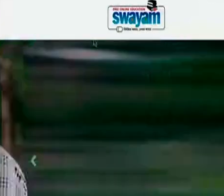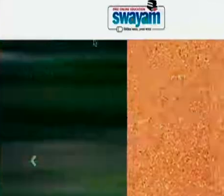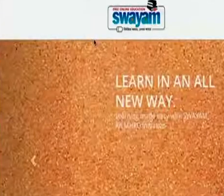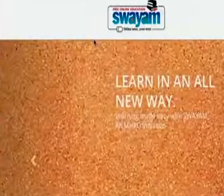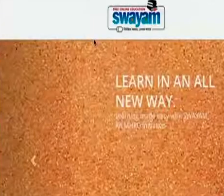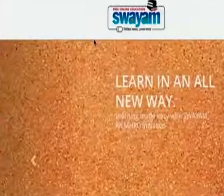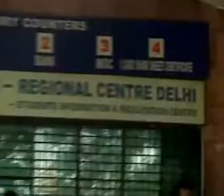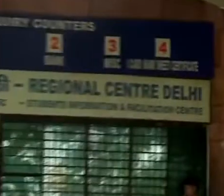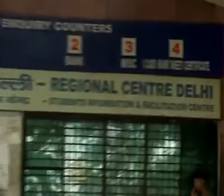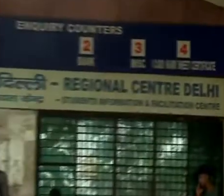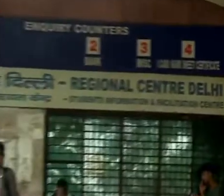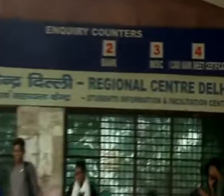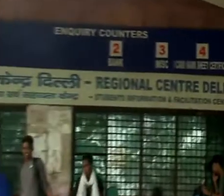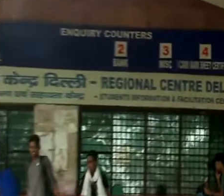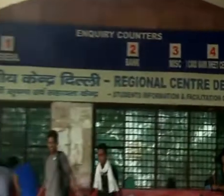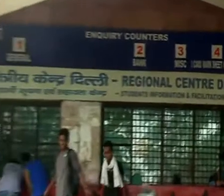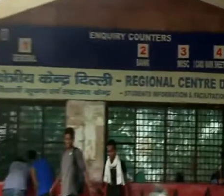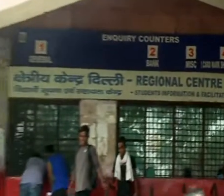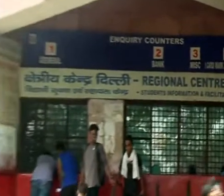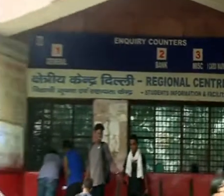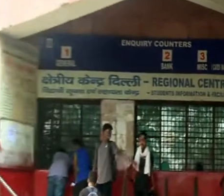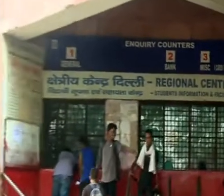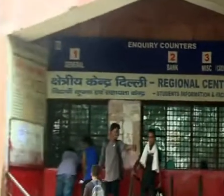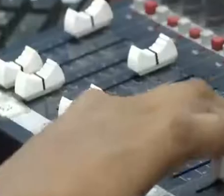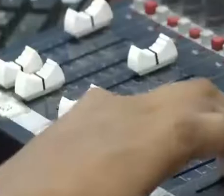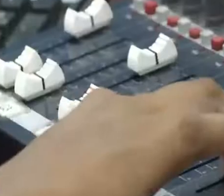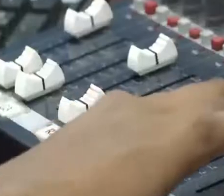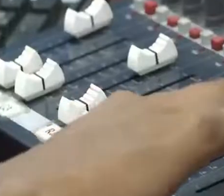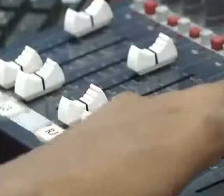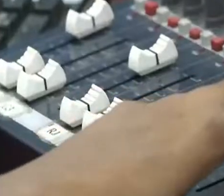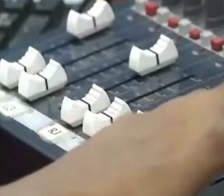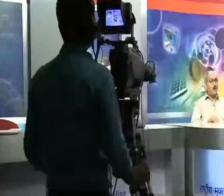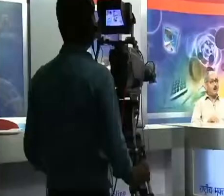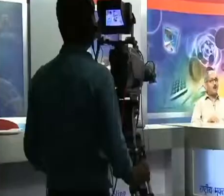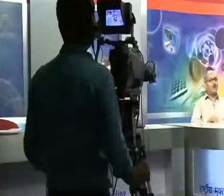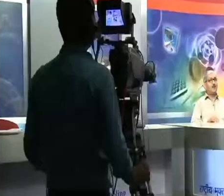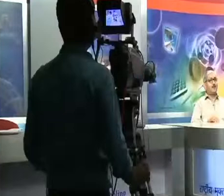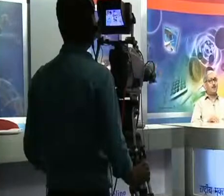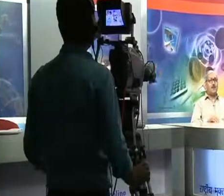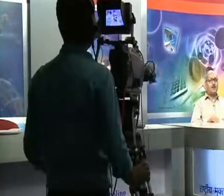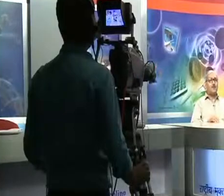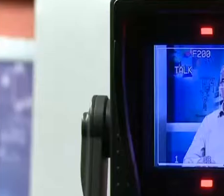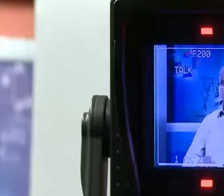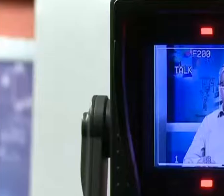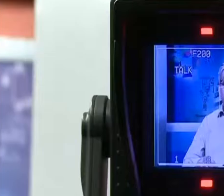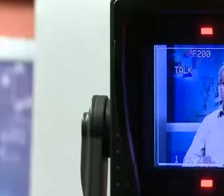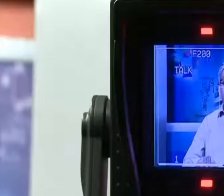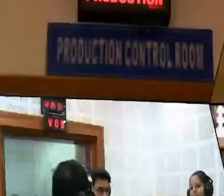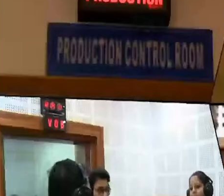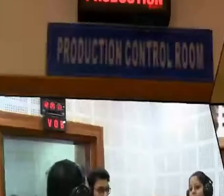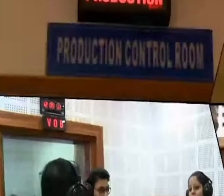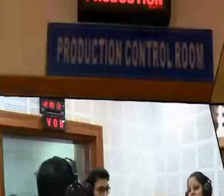चुने हम अपना जीवन स्वयं बने हम